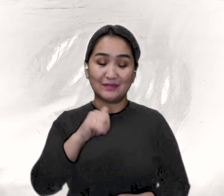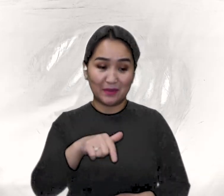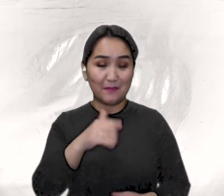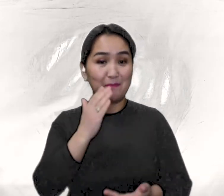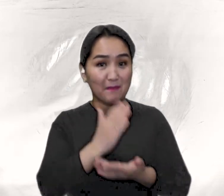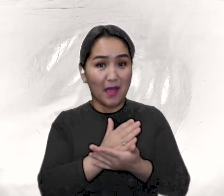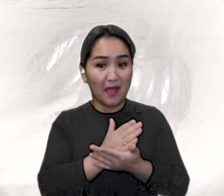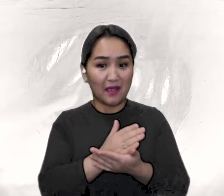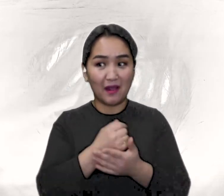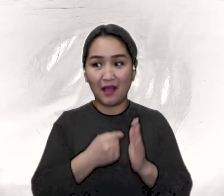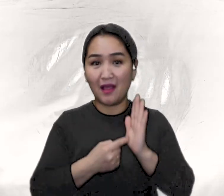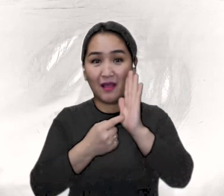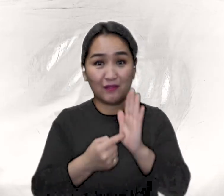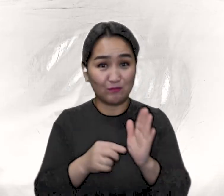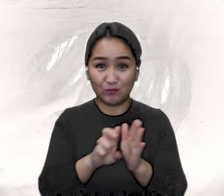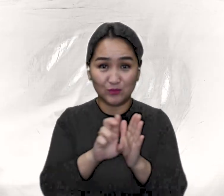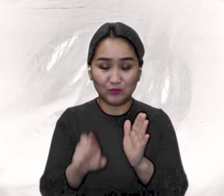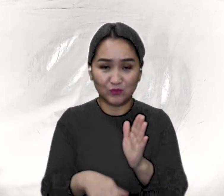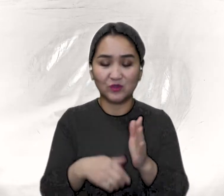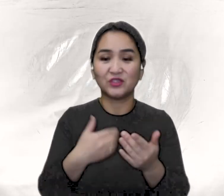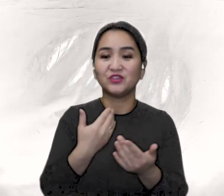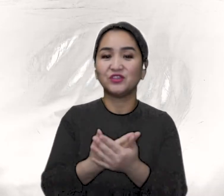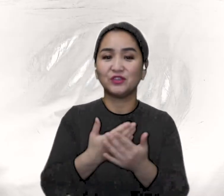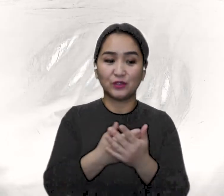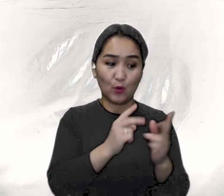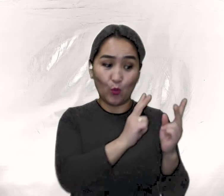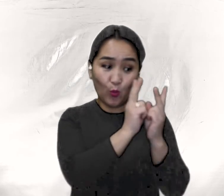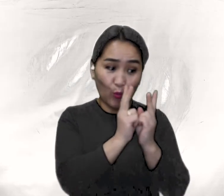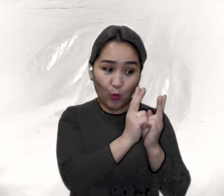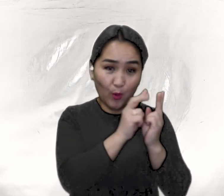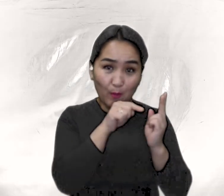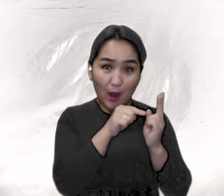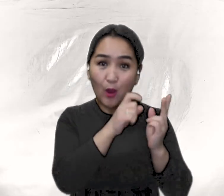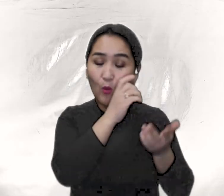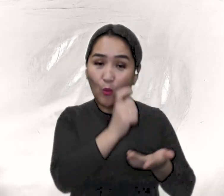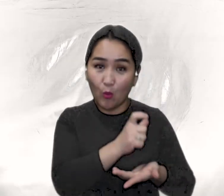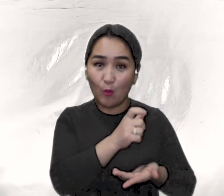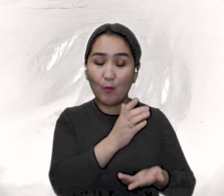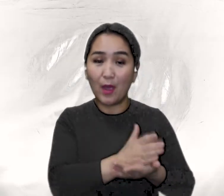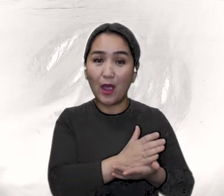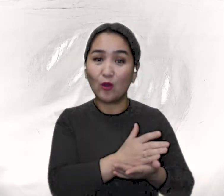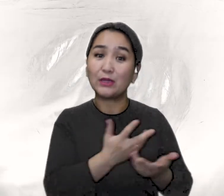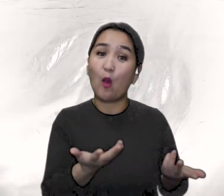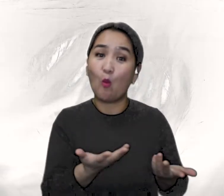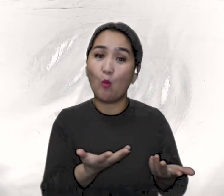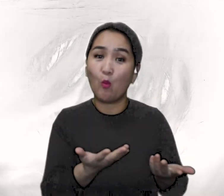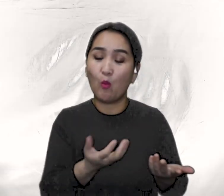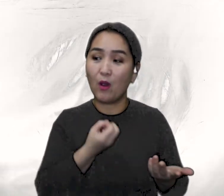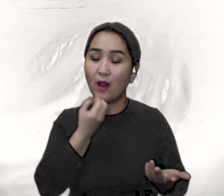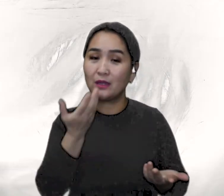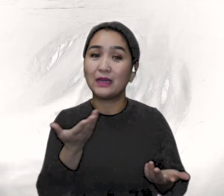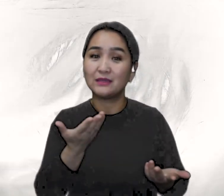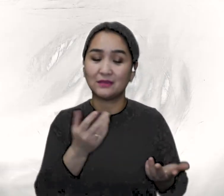хэрвээ үэрхдэг хүн нь байвал энэ айгүй асуудалтай. Үэрхдэг охин нь